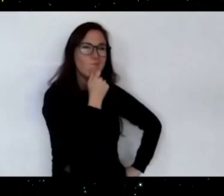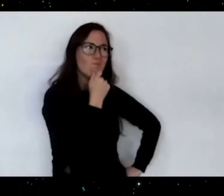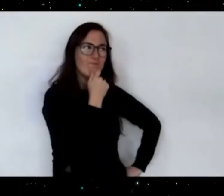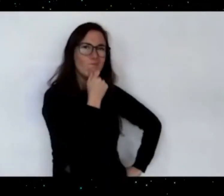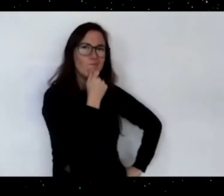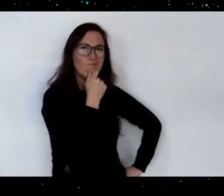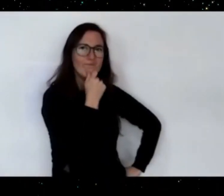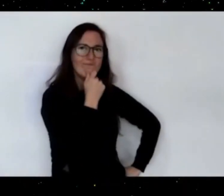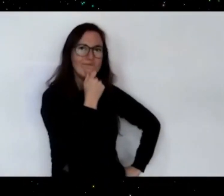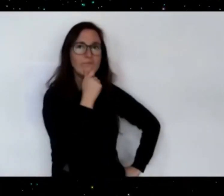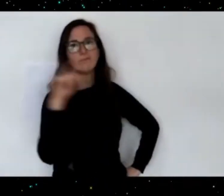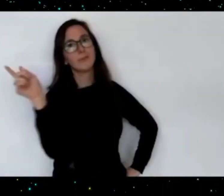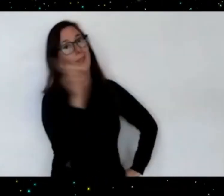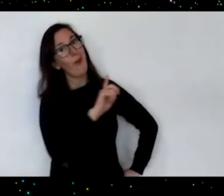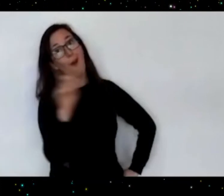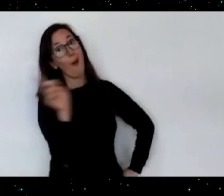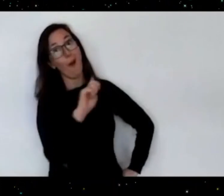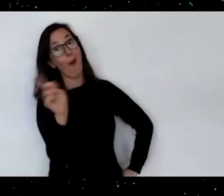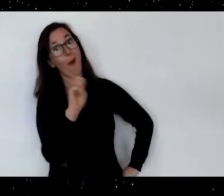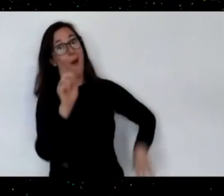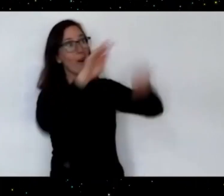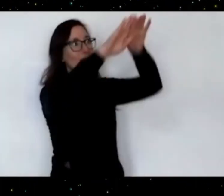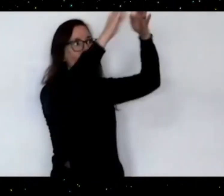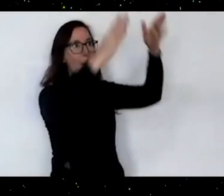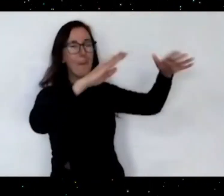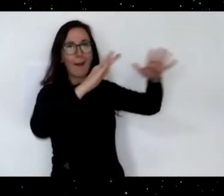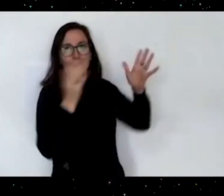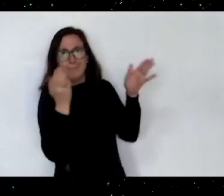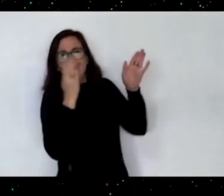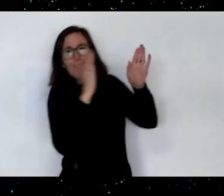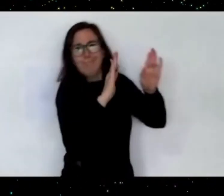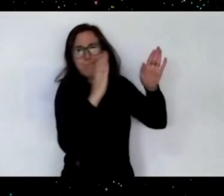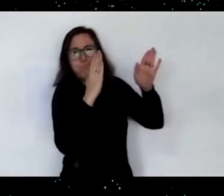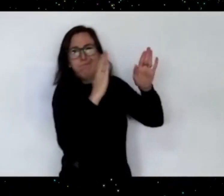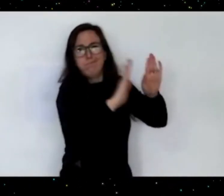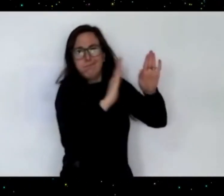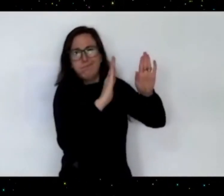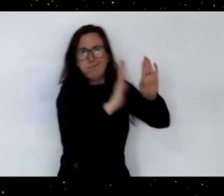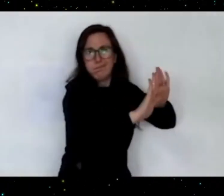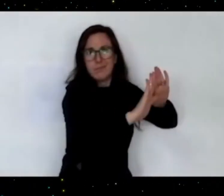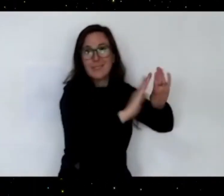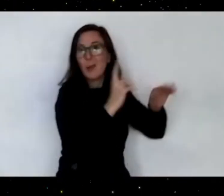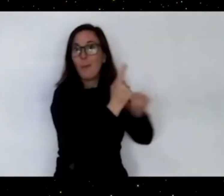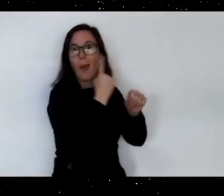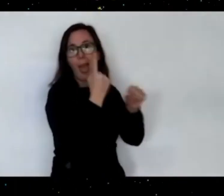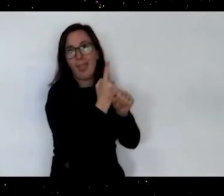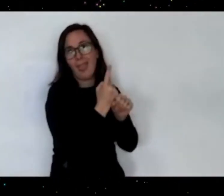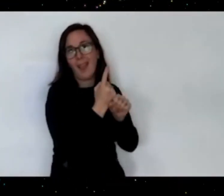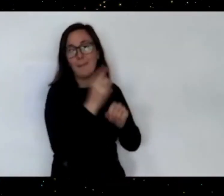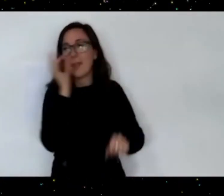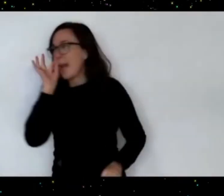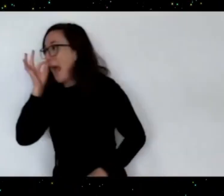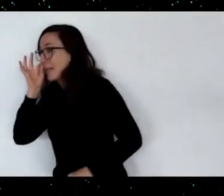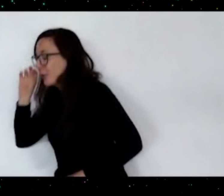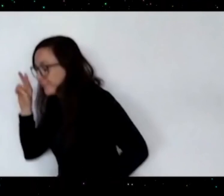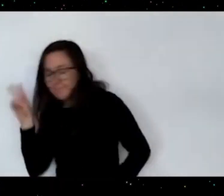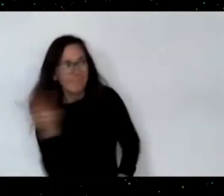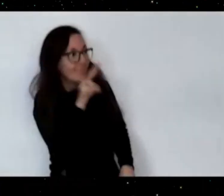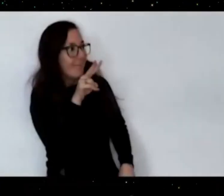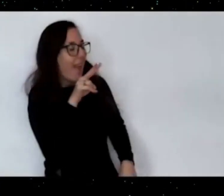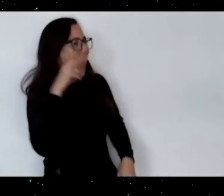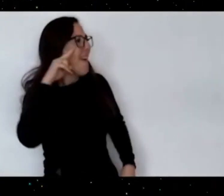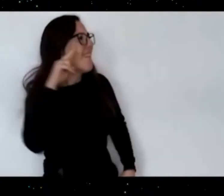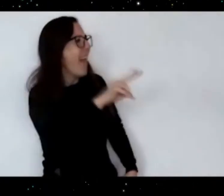No, el ropero casi no cierra. El ratón a lo lejos lo ve y le